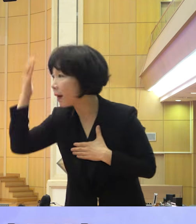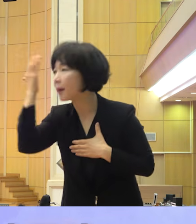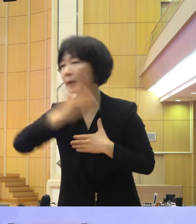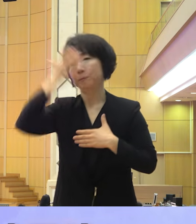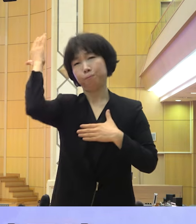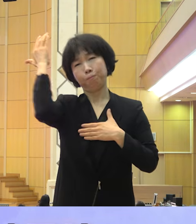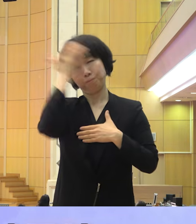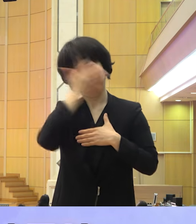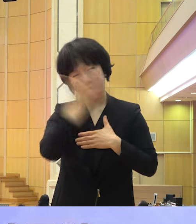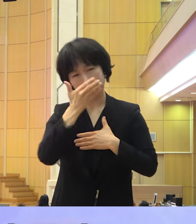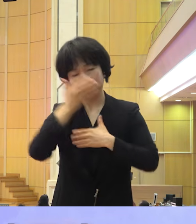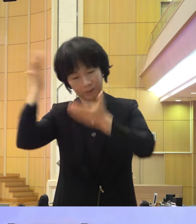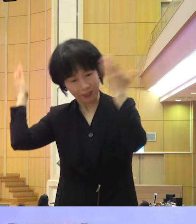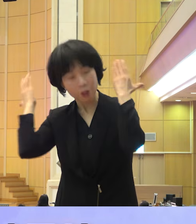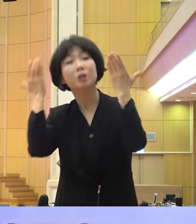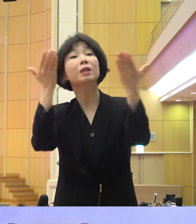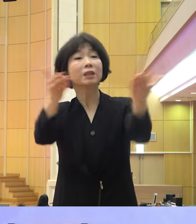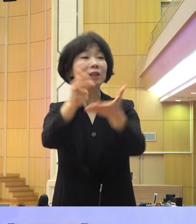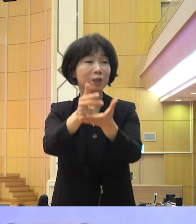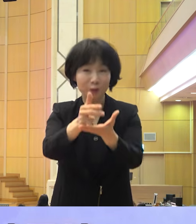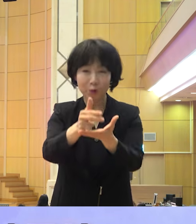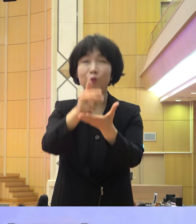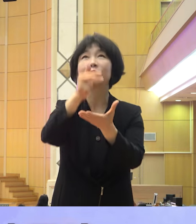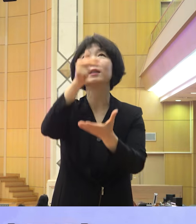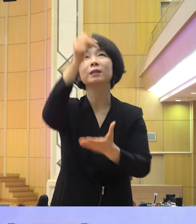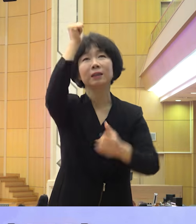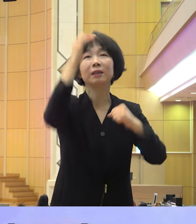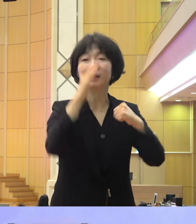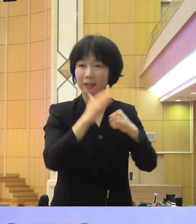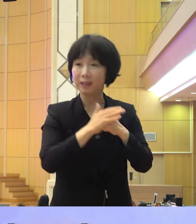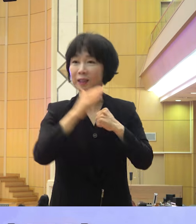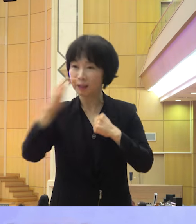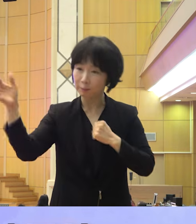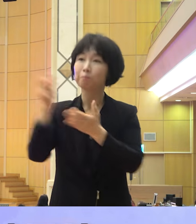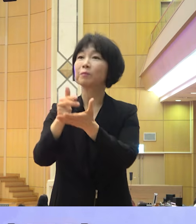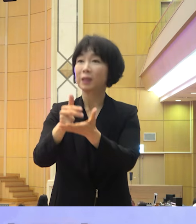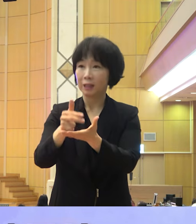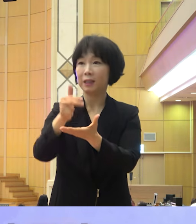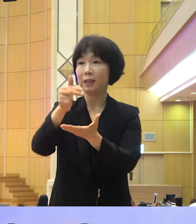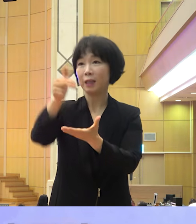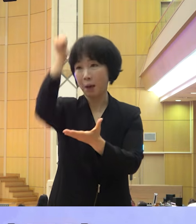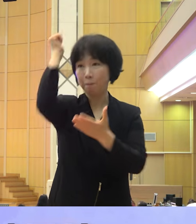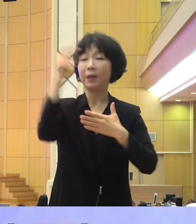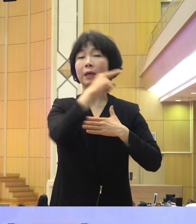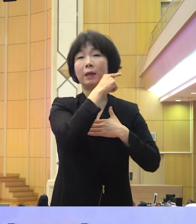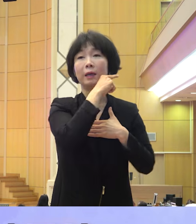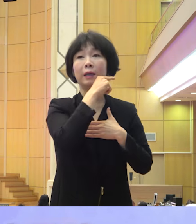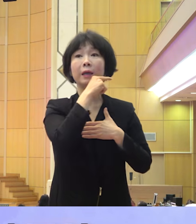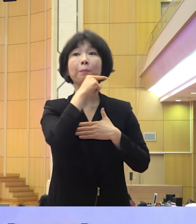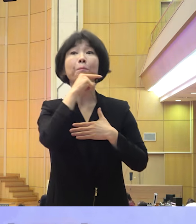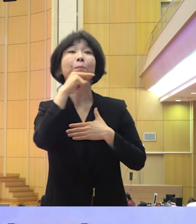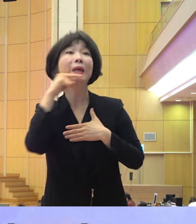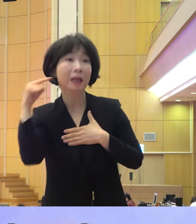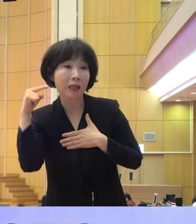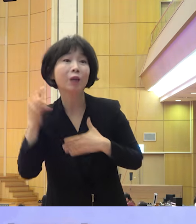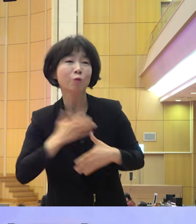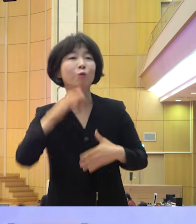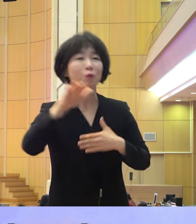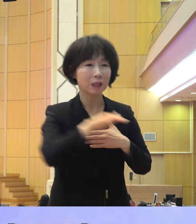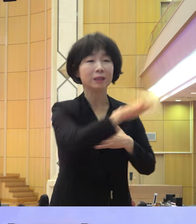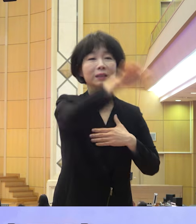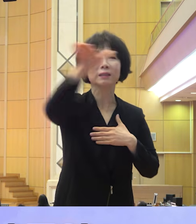우리를 깨끗게 하시는 주시니 그의